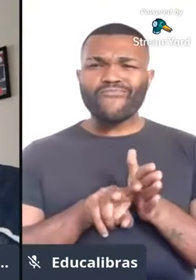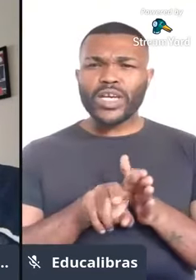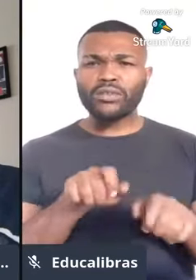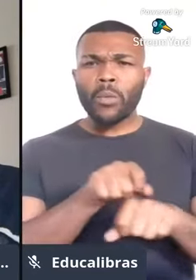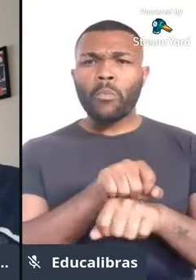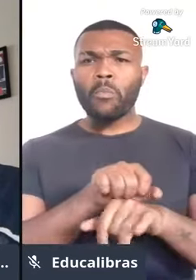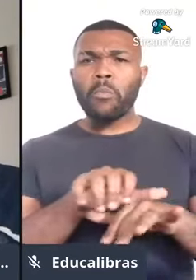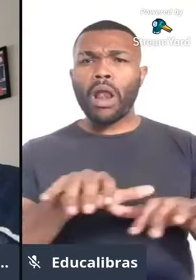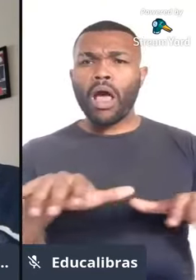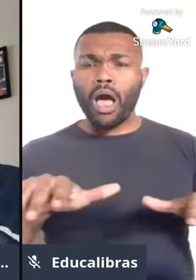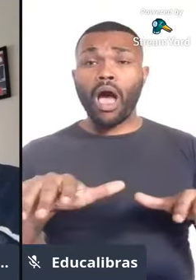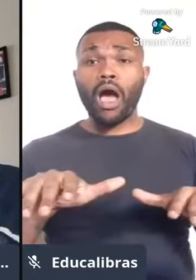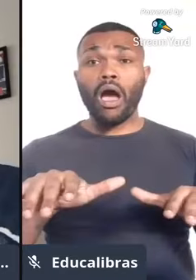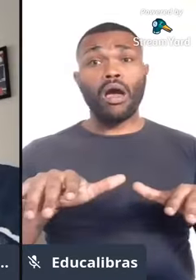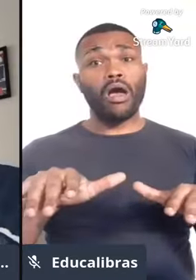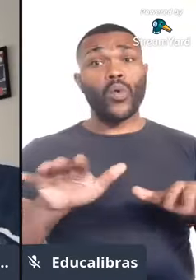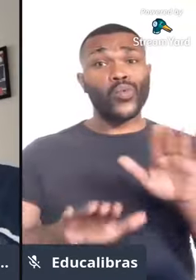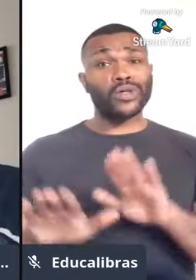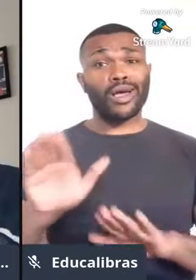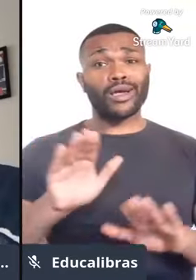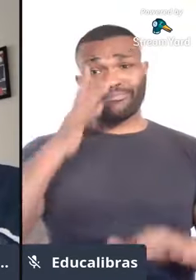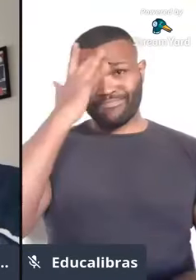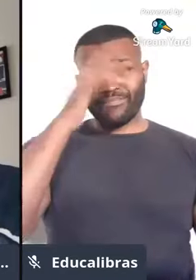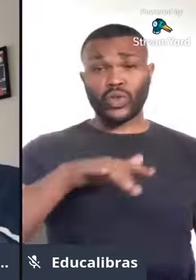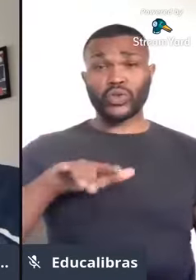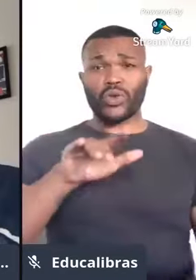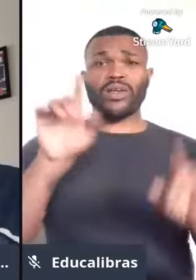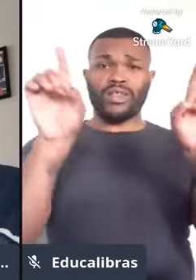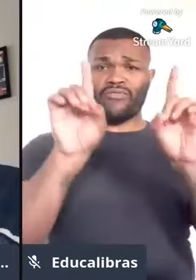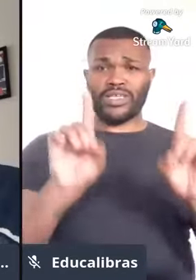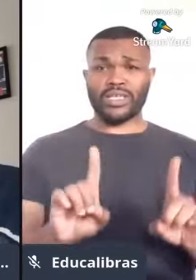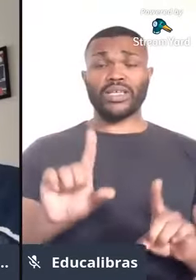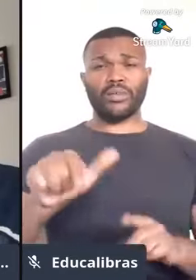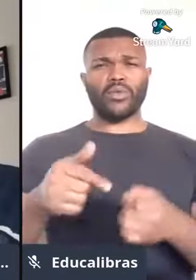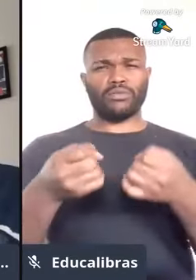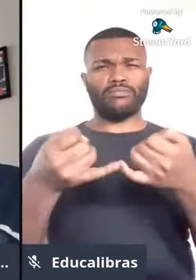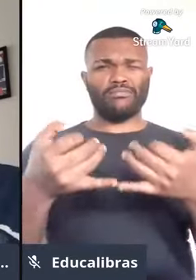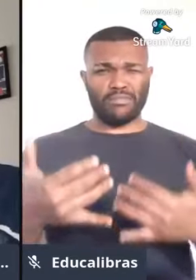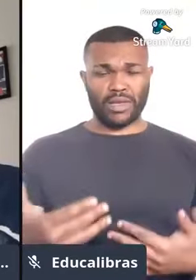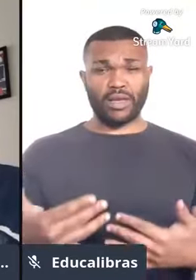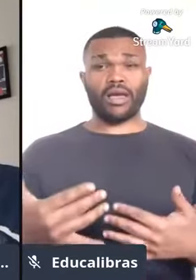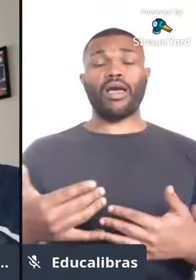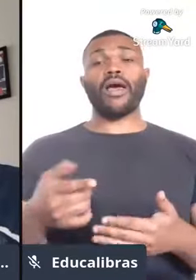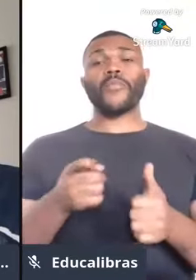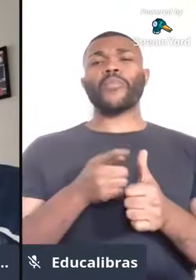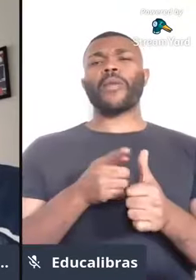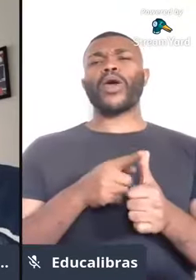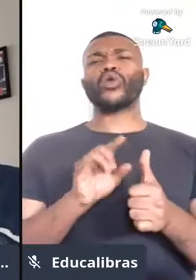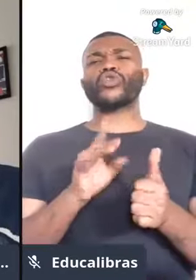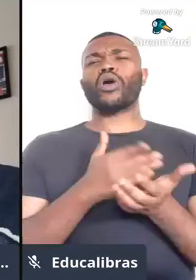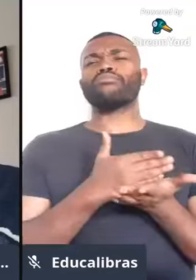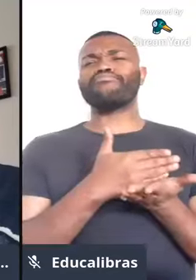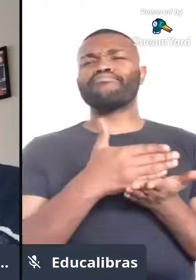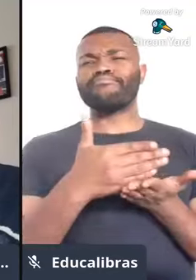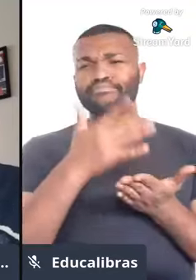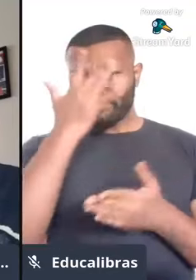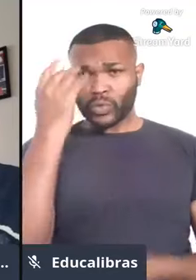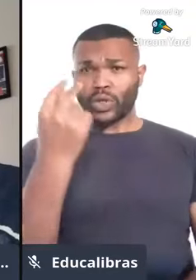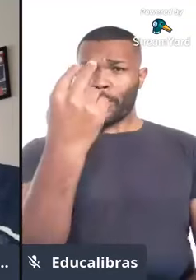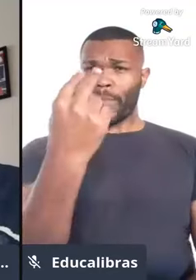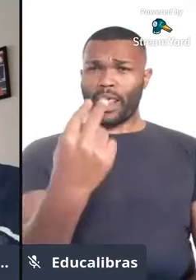de pessoas com deficiência. Depois a gente pode falar um pouco disso. Como eu disse, eu só estou dando uma introduçãozinha para as pessoas entrarem.